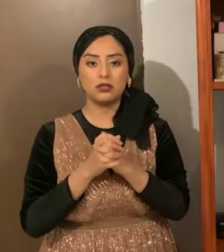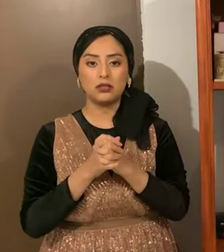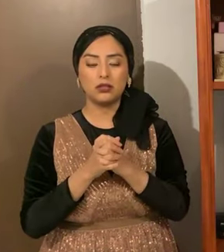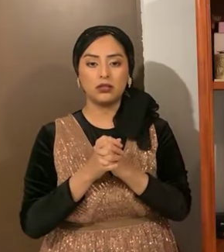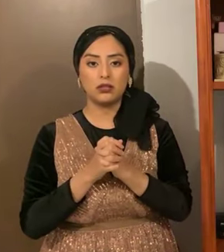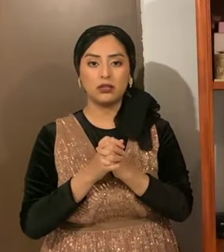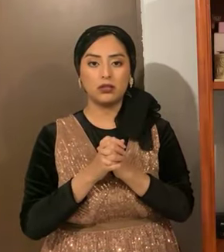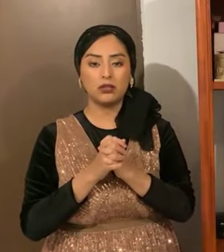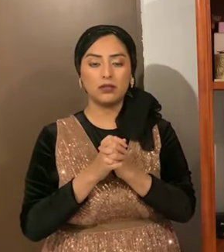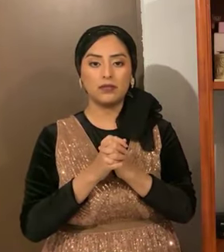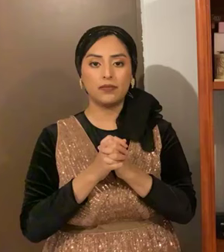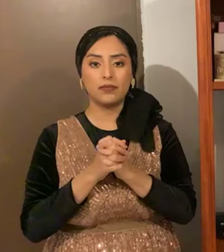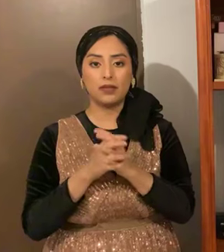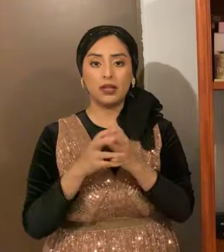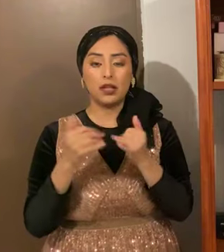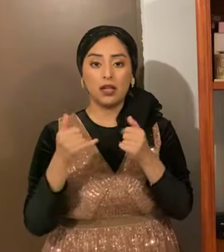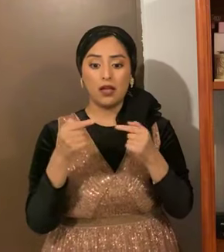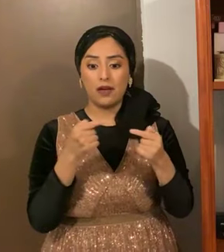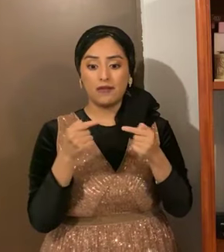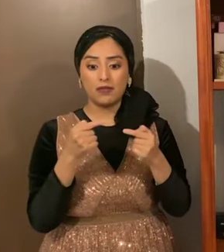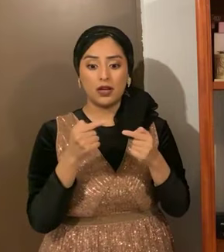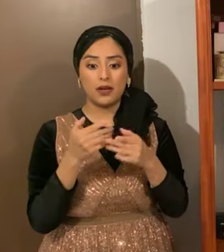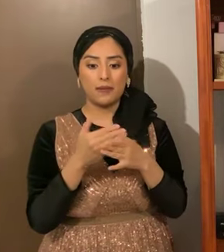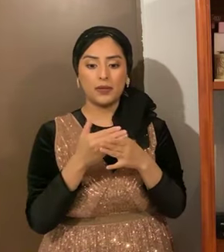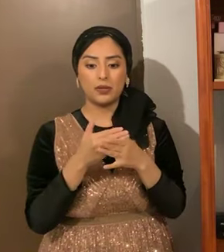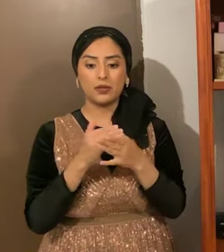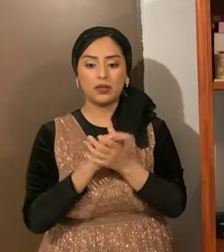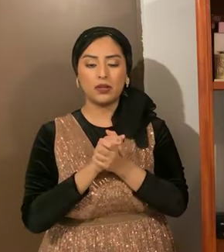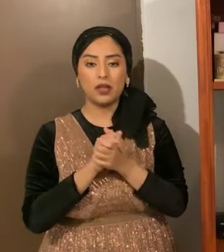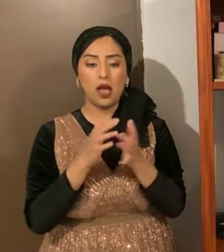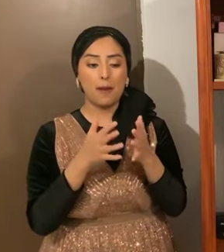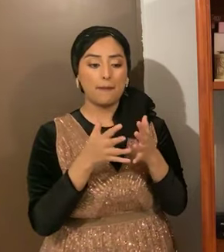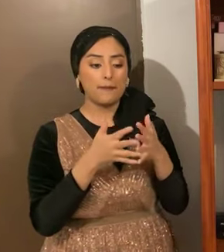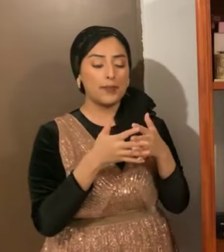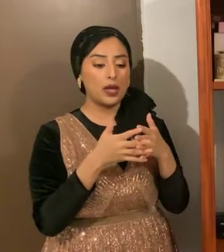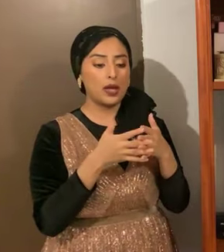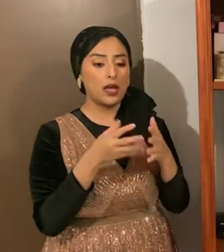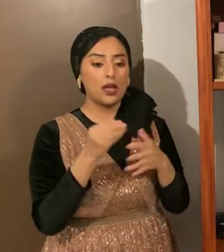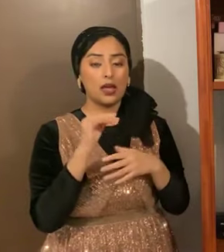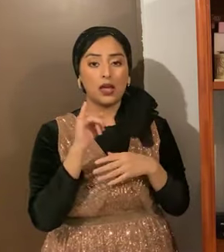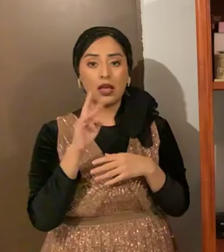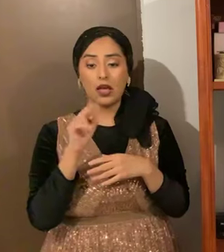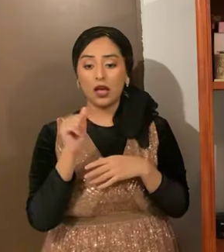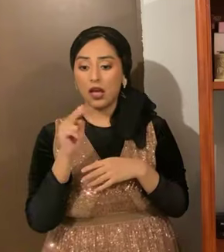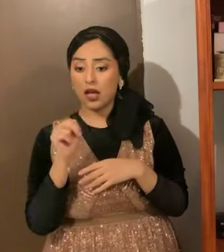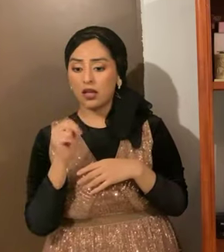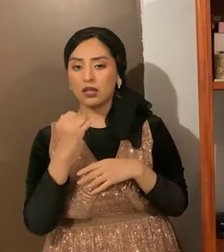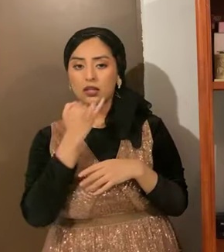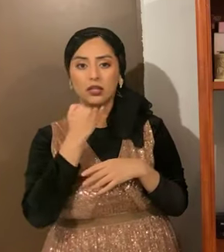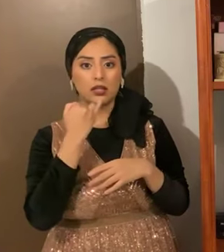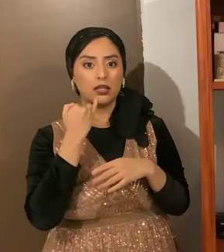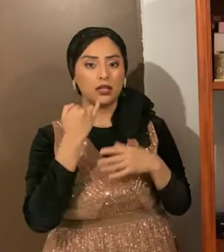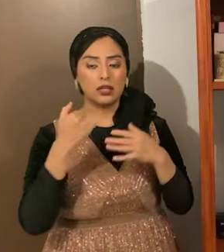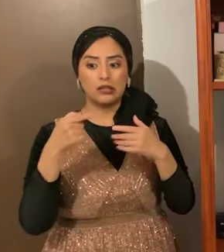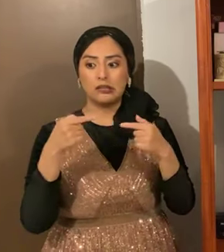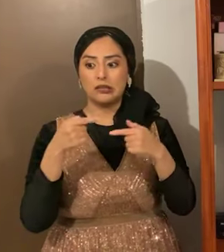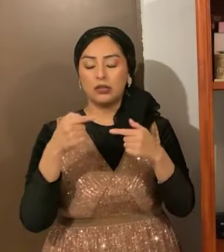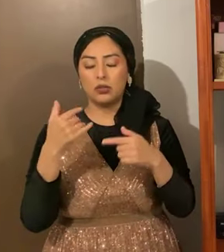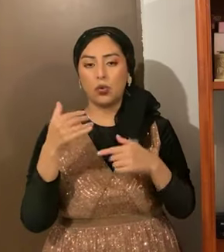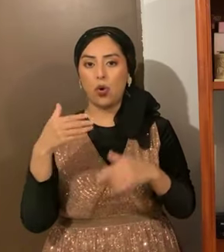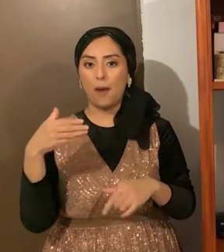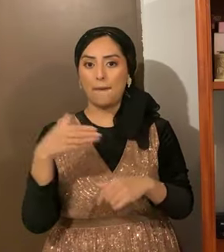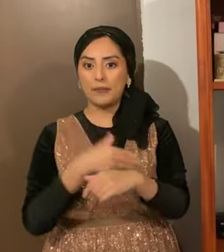pongan atención, la tensión entre Estados Unidos e Irán e Israel está a más no